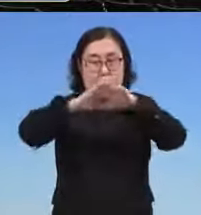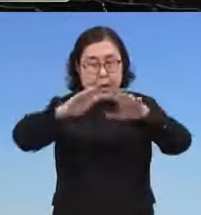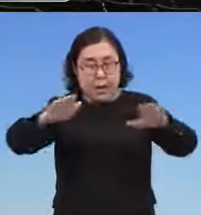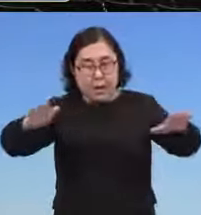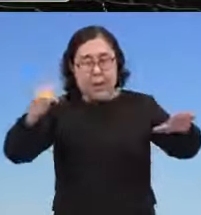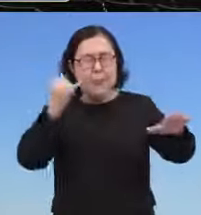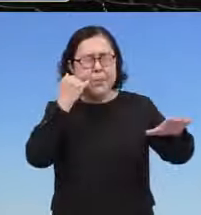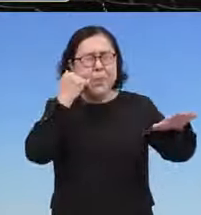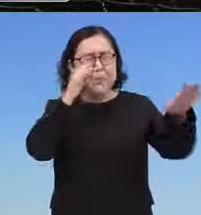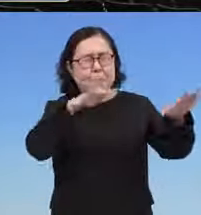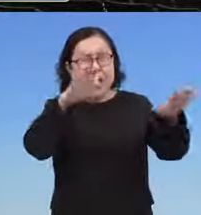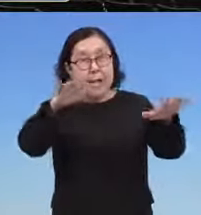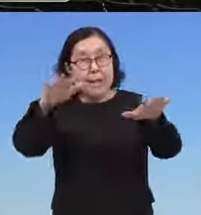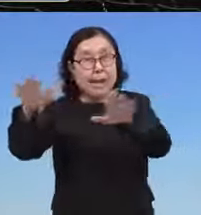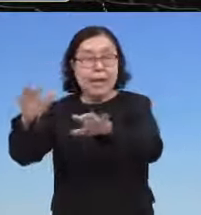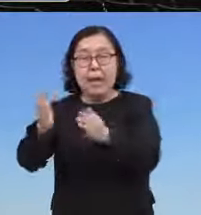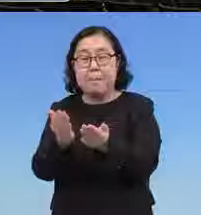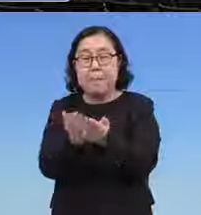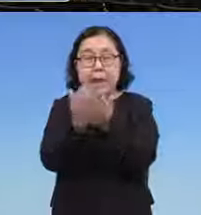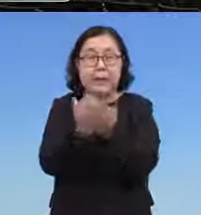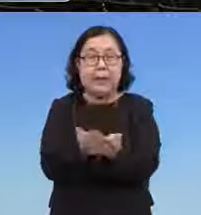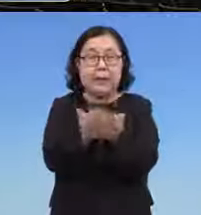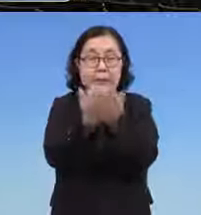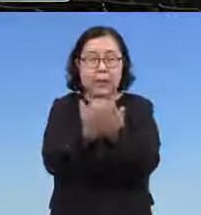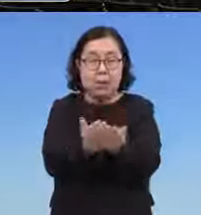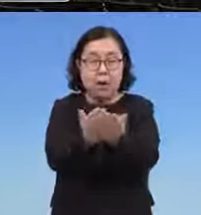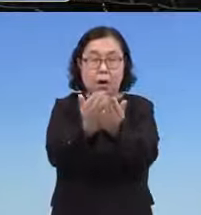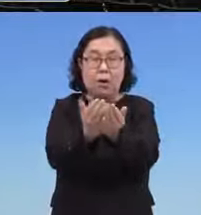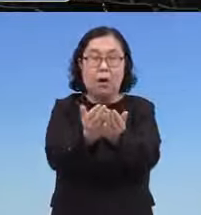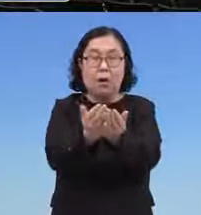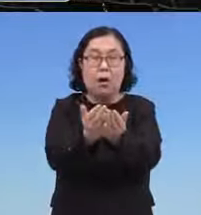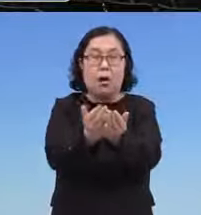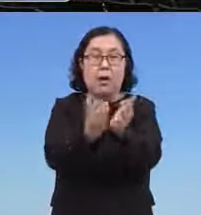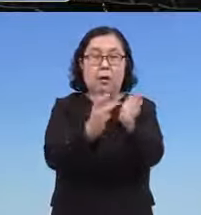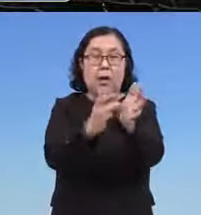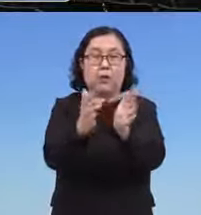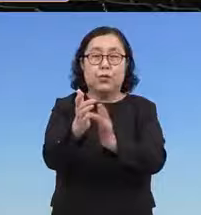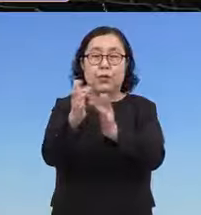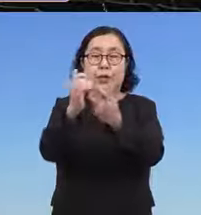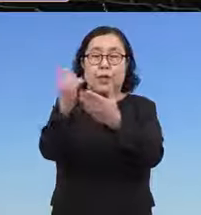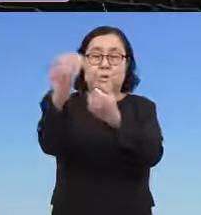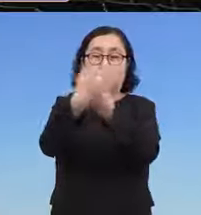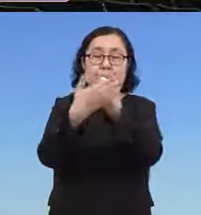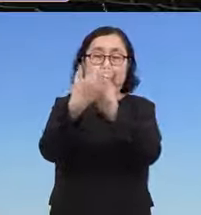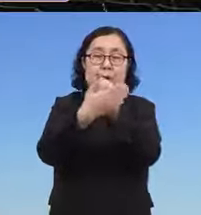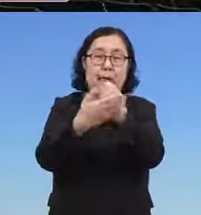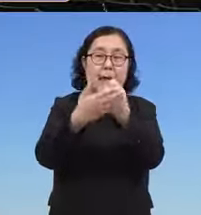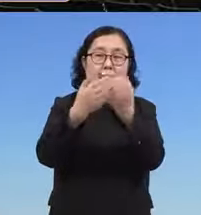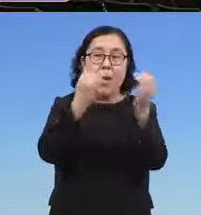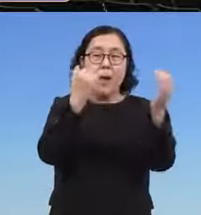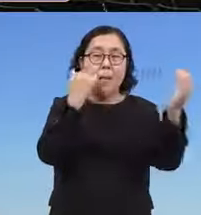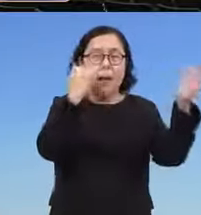배 띄워 내 주 예수 은혜의 바다로 내 마음껏 저어가라.